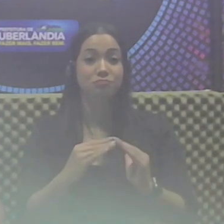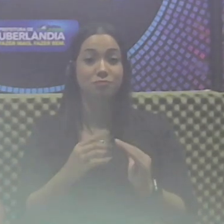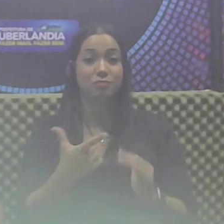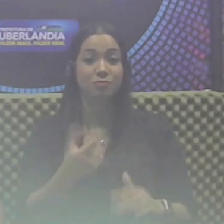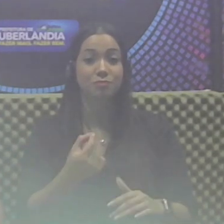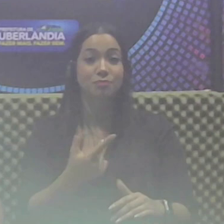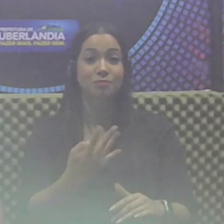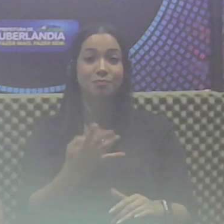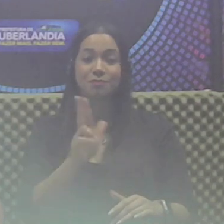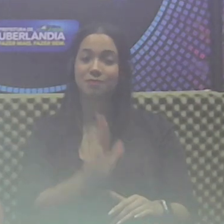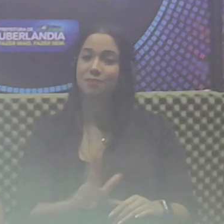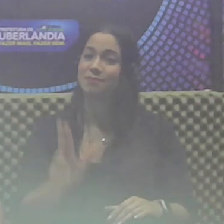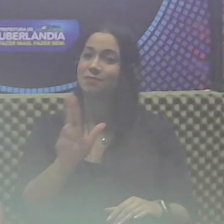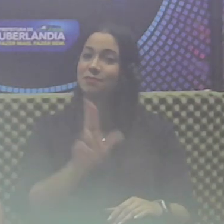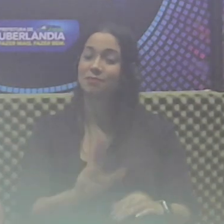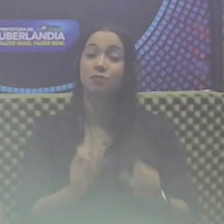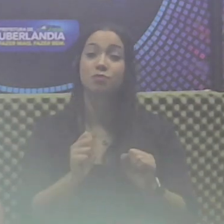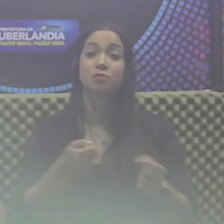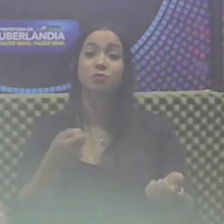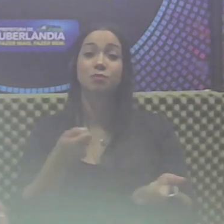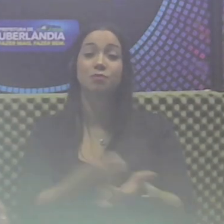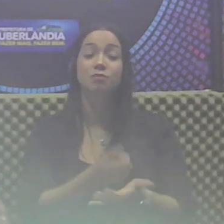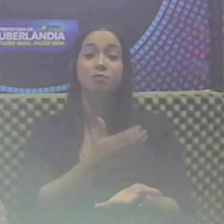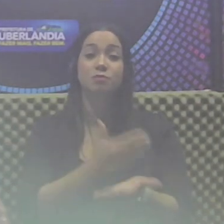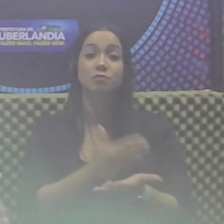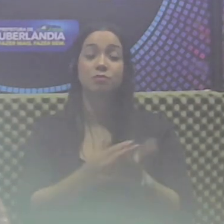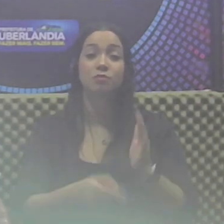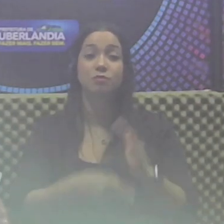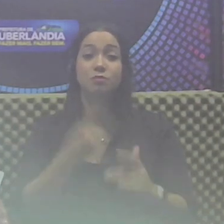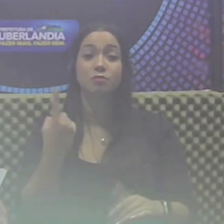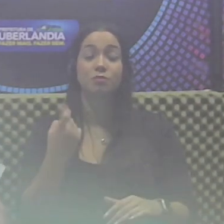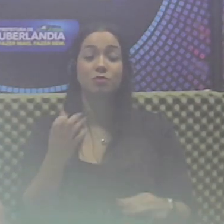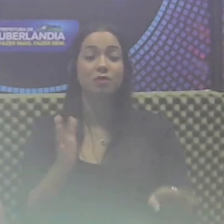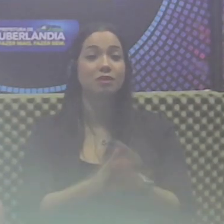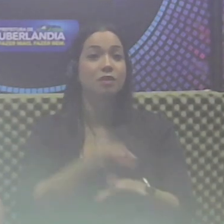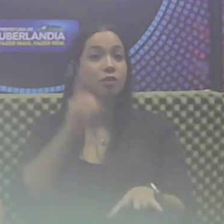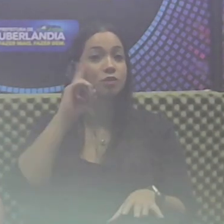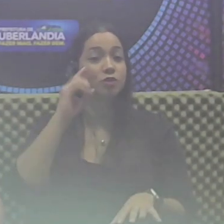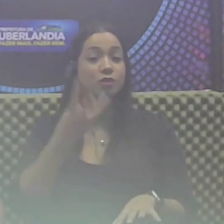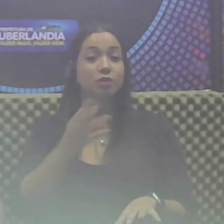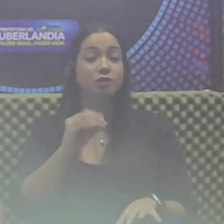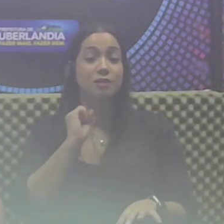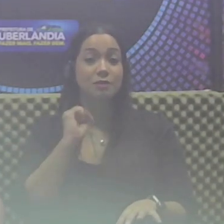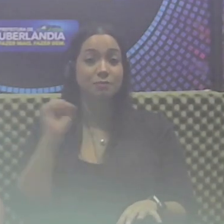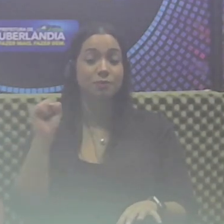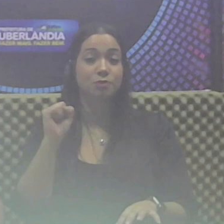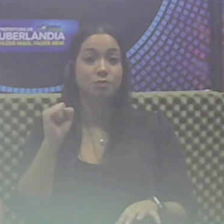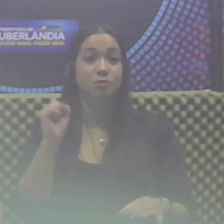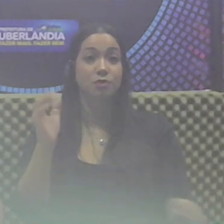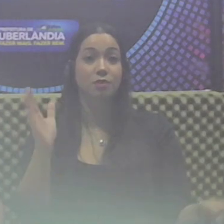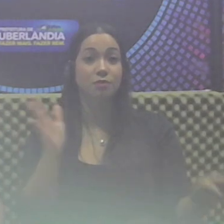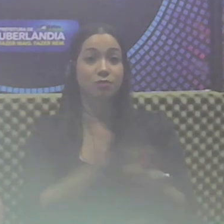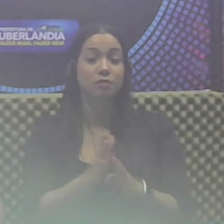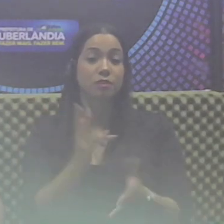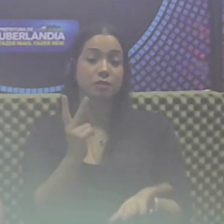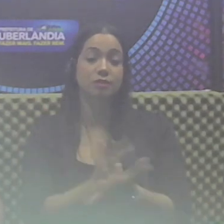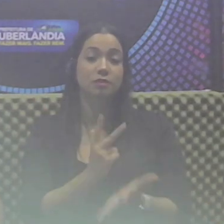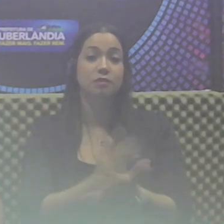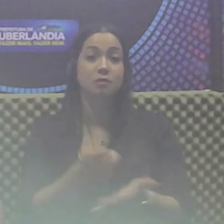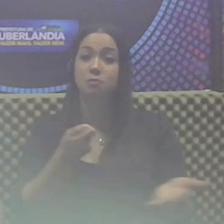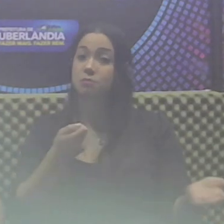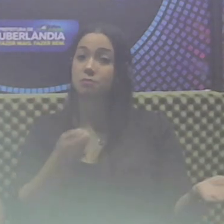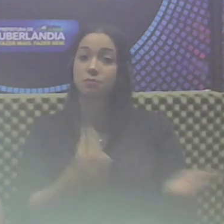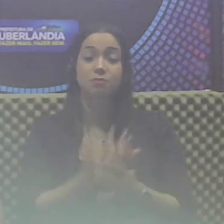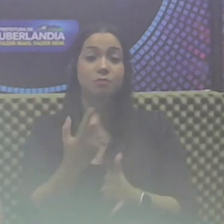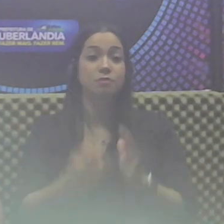2024 em Uberlândia pode ser pago em parcela única até o dia 30 de abril. O prazo é o mesmo para quitar a primeira